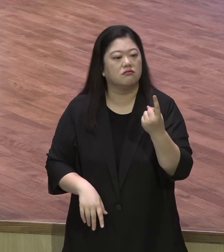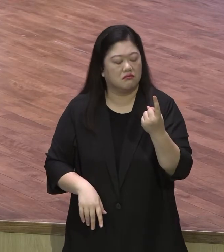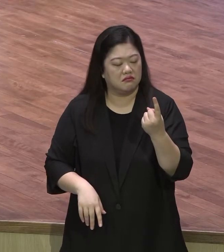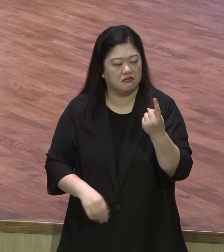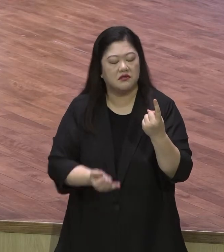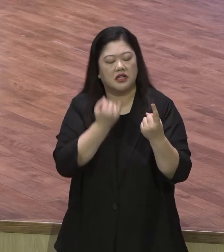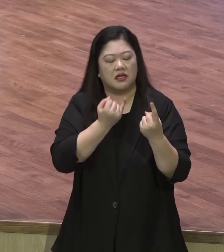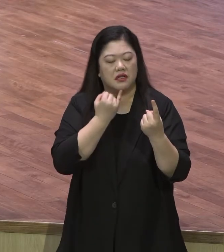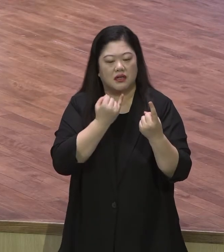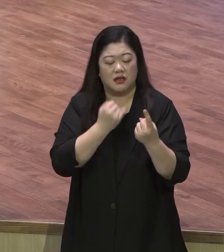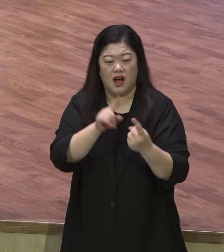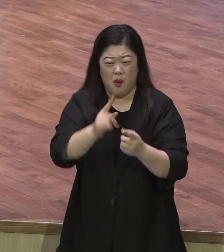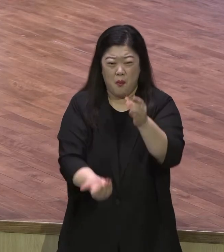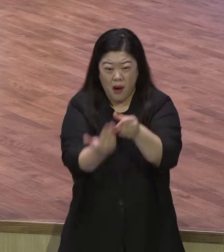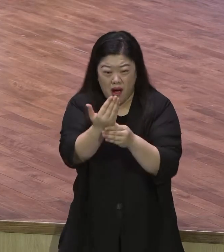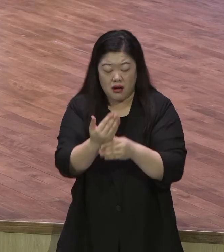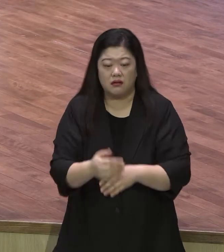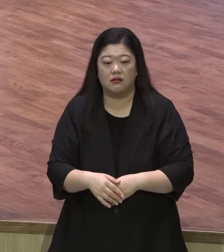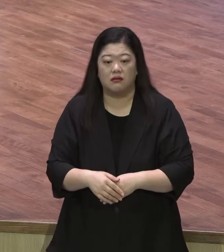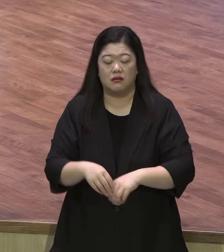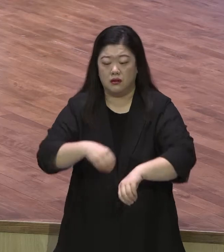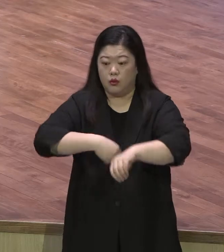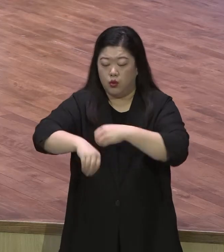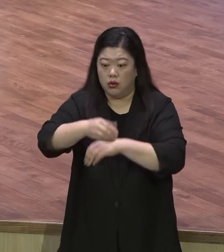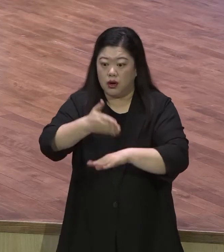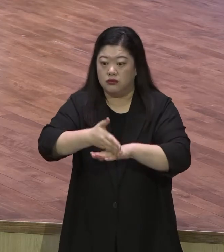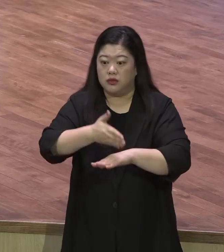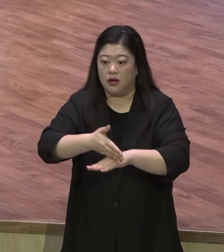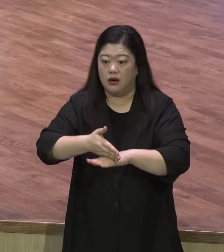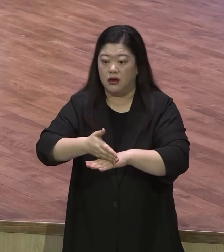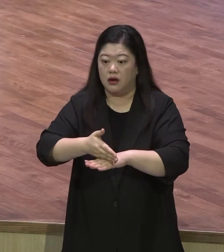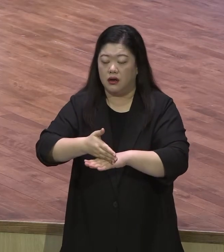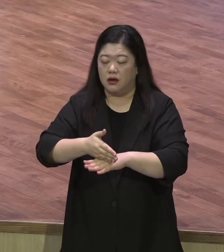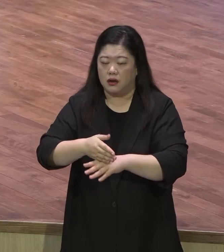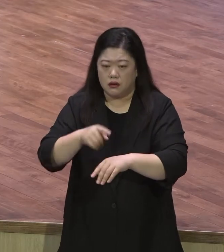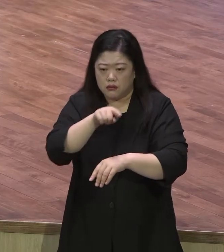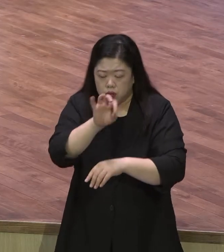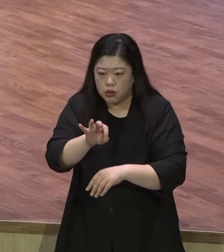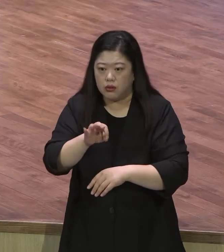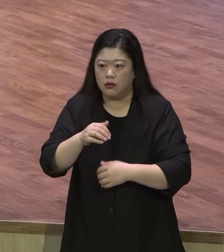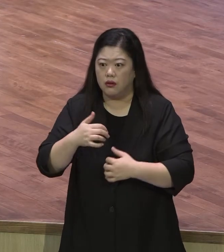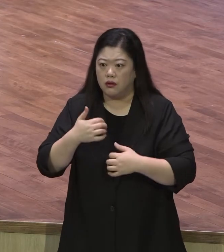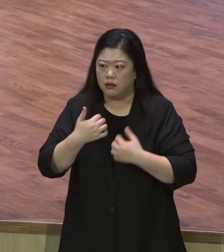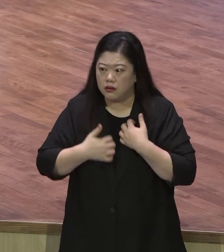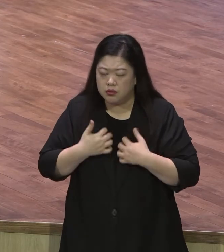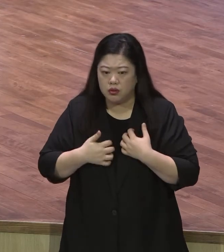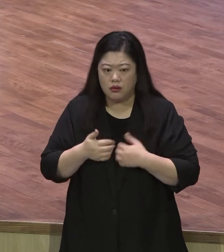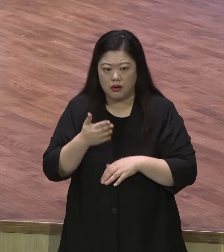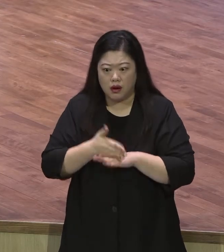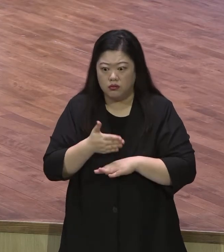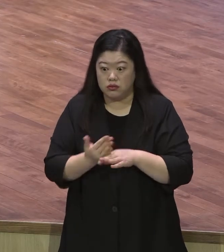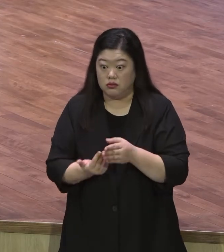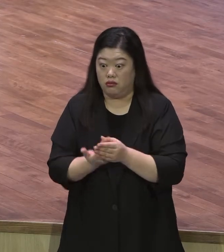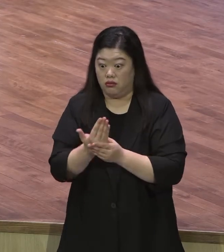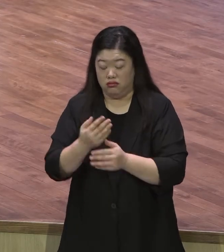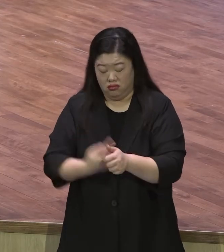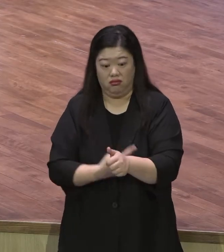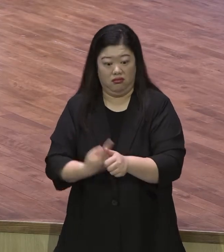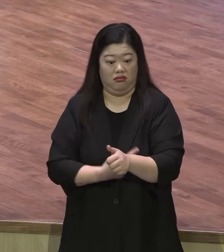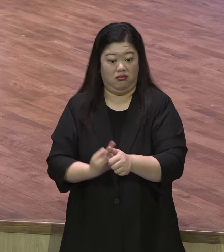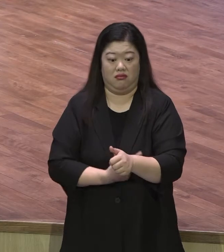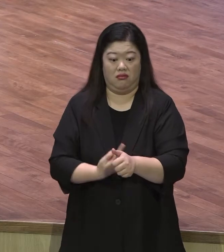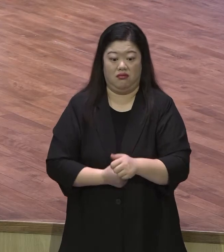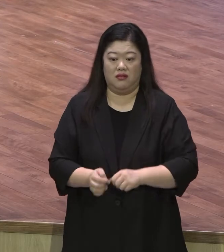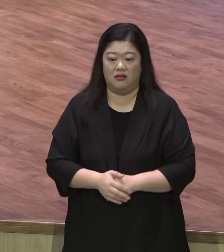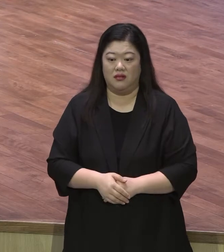감사 참 행복 참 기쁨 참 평안이 절대로 흔들리지 않는다. 말이에요. 어떤